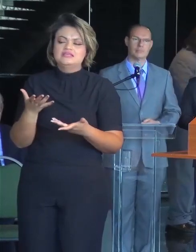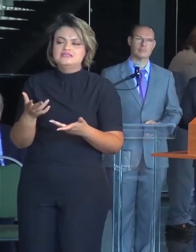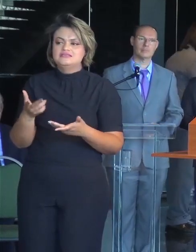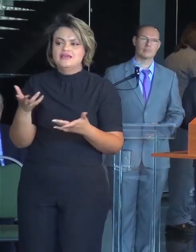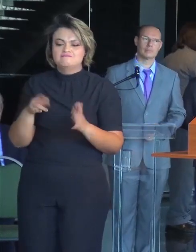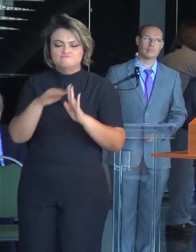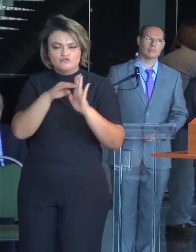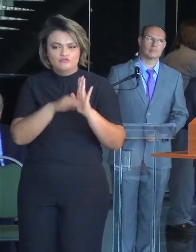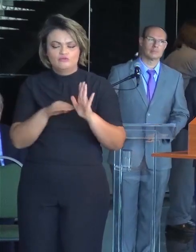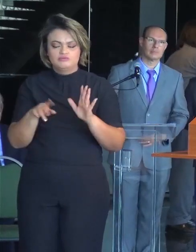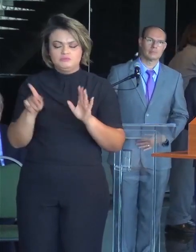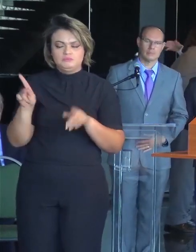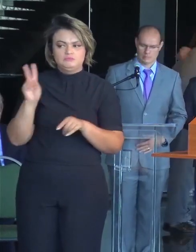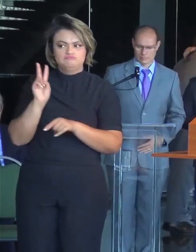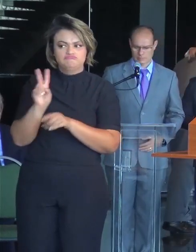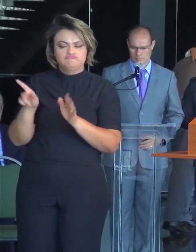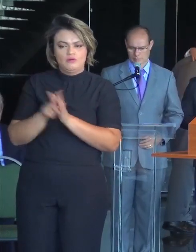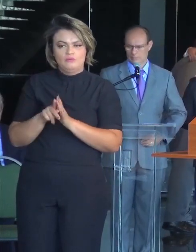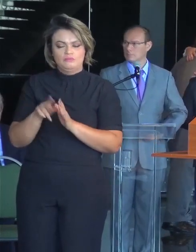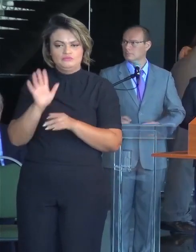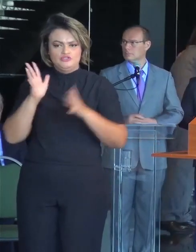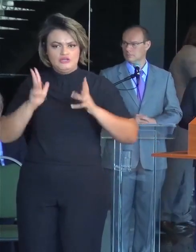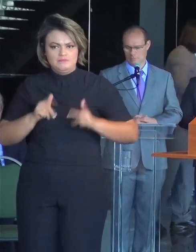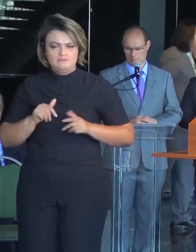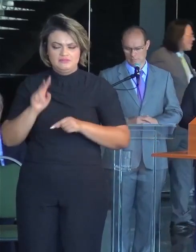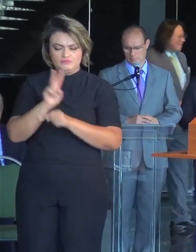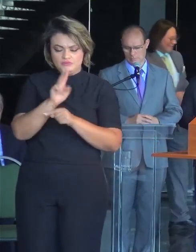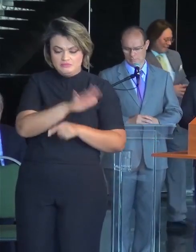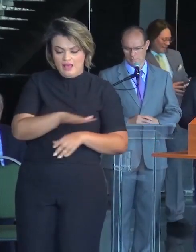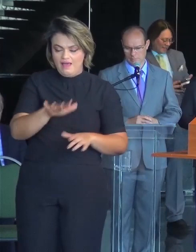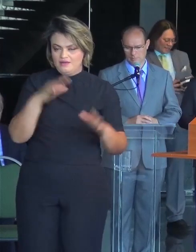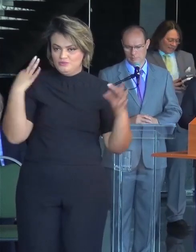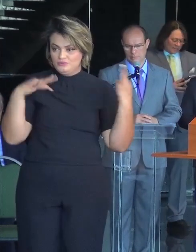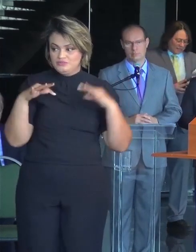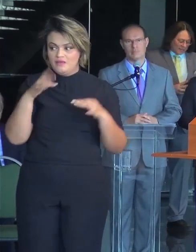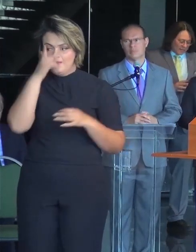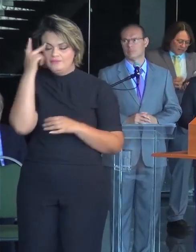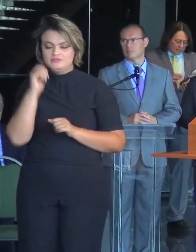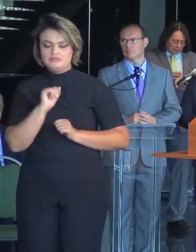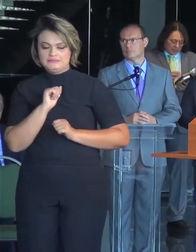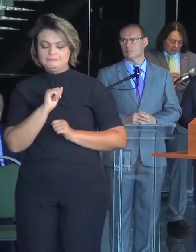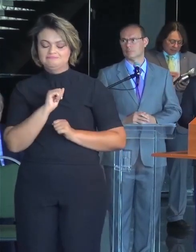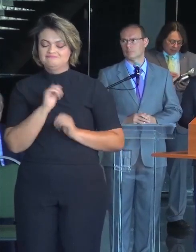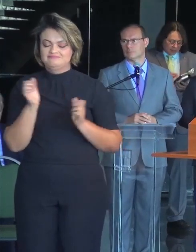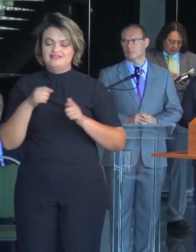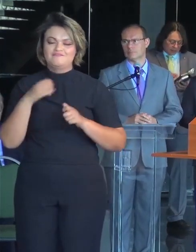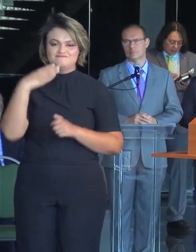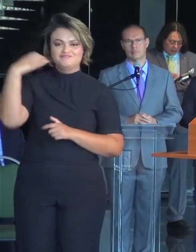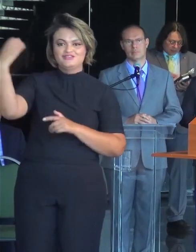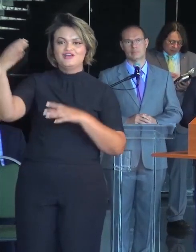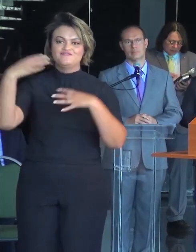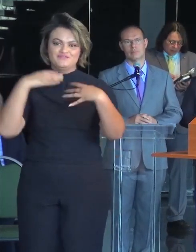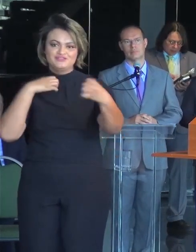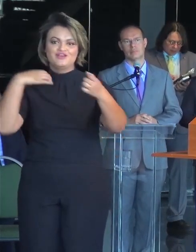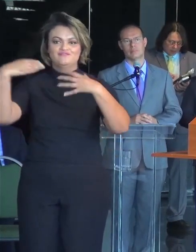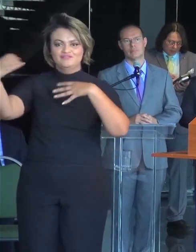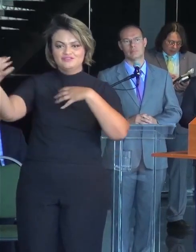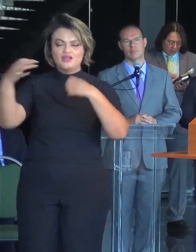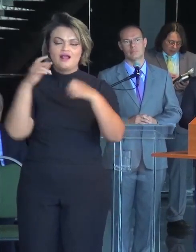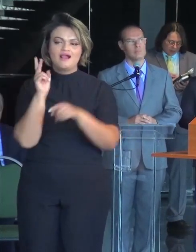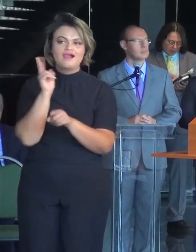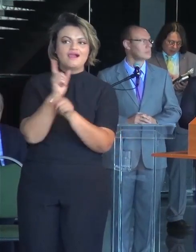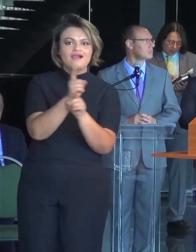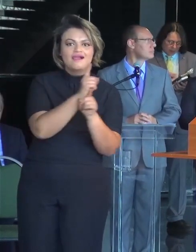adoção de protocolos sanitários em todo o setor de turismo, o brasileiro tem segurança em voltar a viajar e a